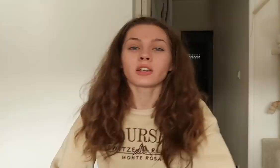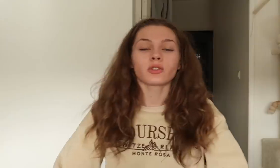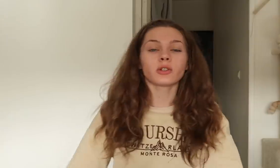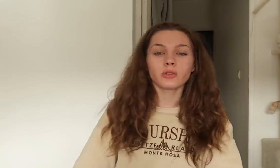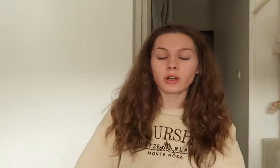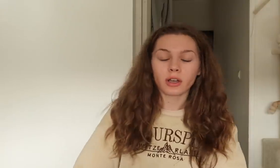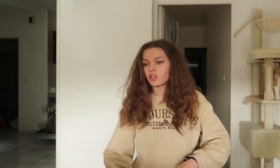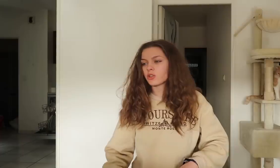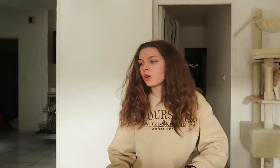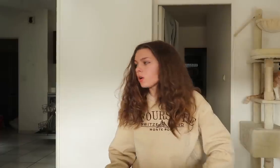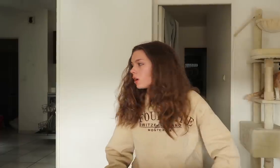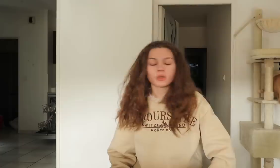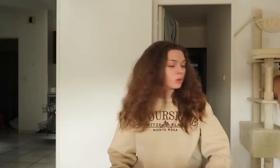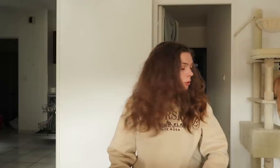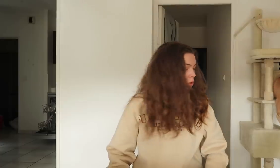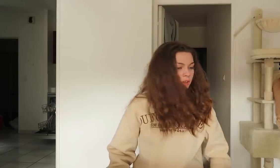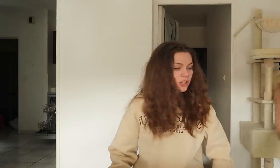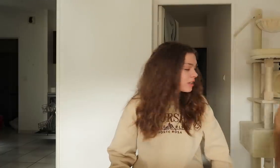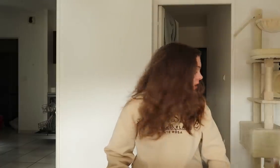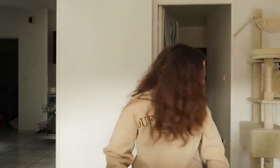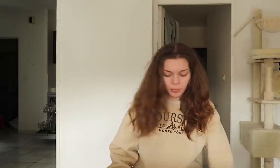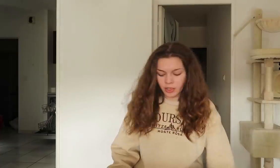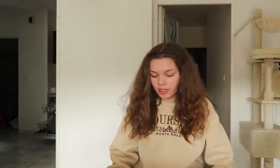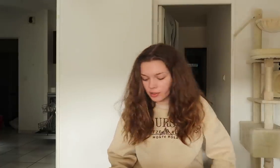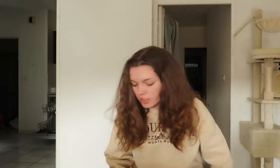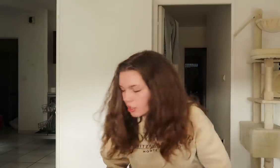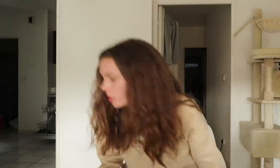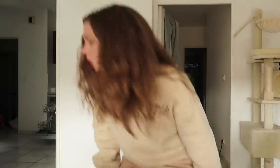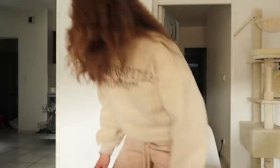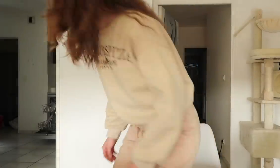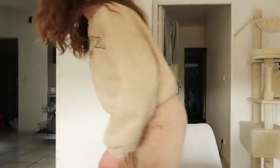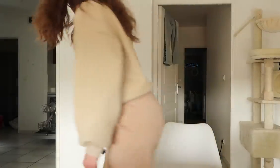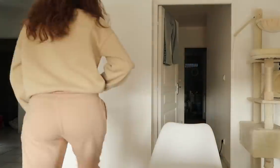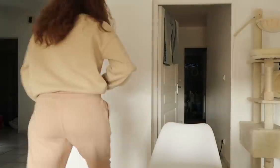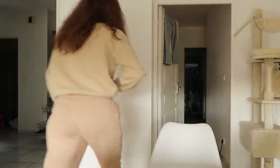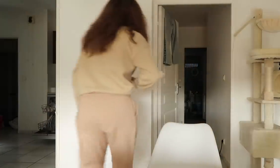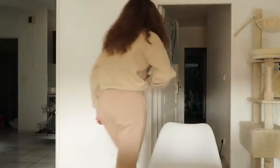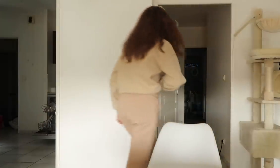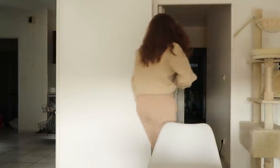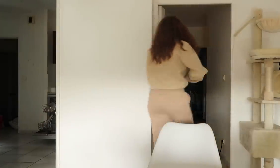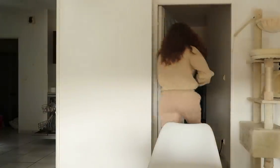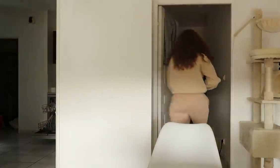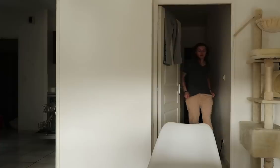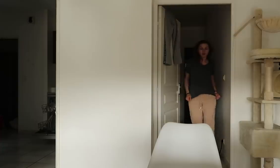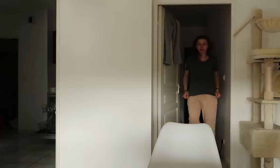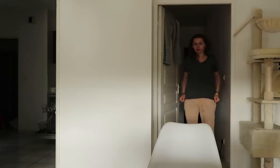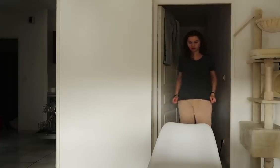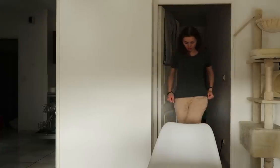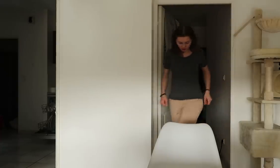Je suis de retour. J'ai chaud. Faut que je coupe le chauffage ici. Oui, Poké, t'as senti, j'ai acheté des trucs pour toi. Mettre un t-shirt. Voilà. Ça va pas